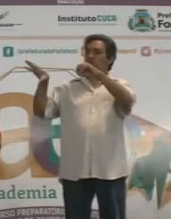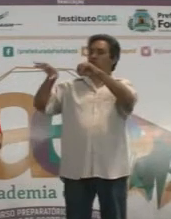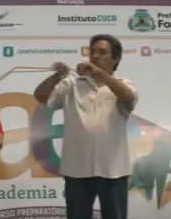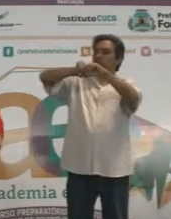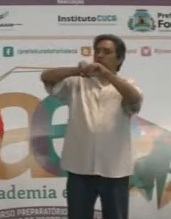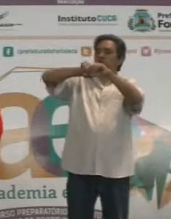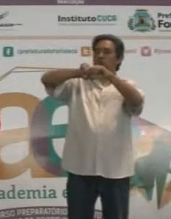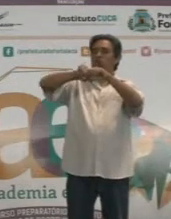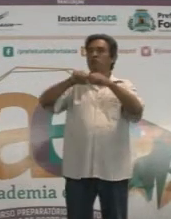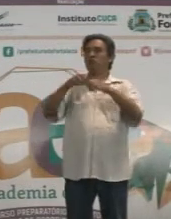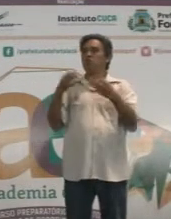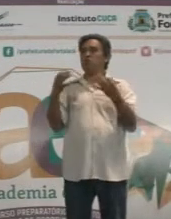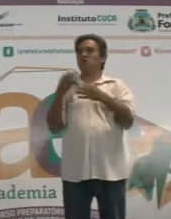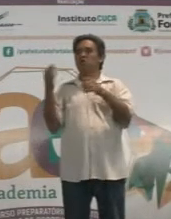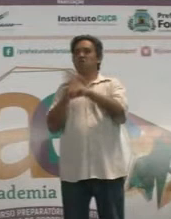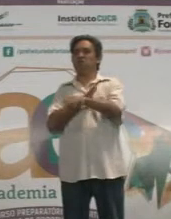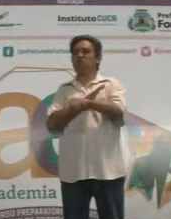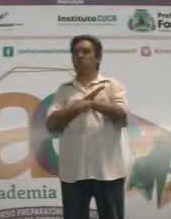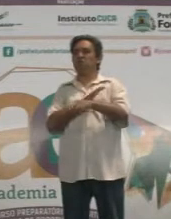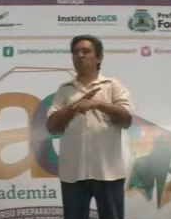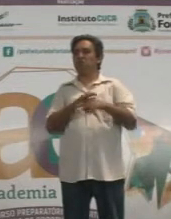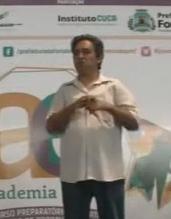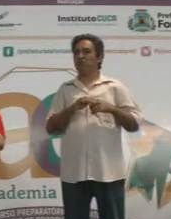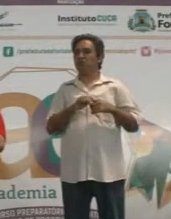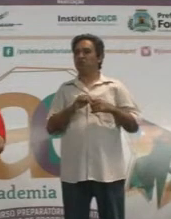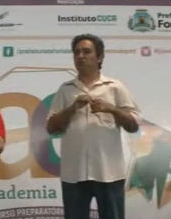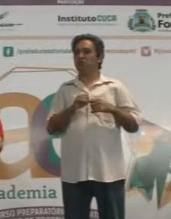dois só têm jeito perfeito essa pergunta?